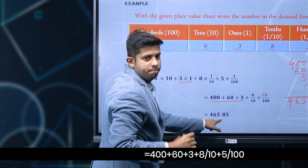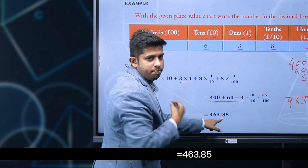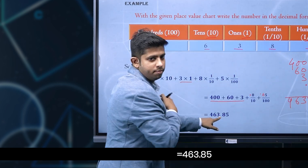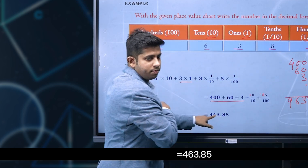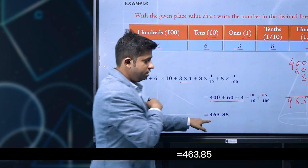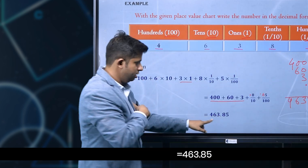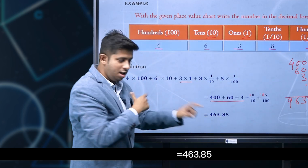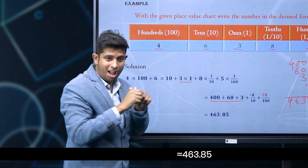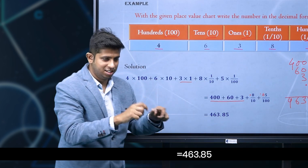बरोबर